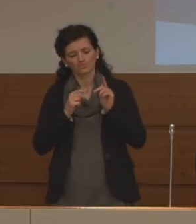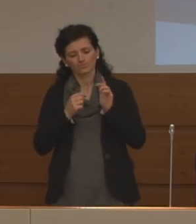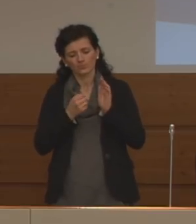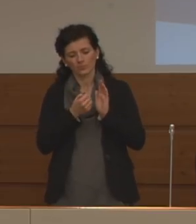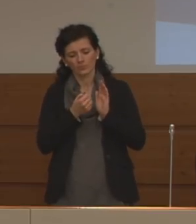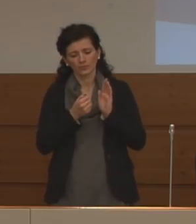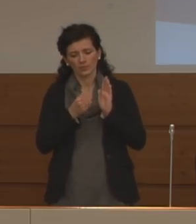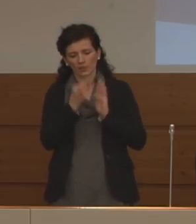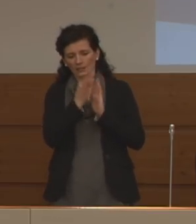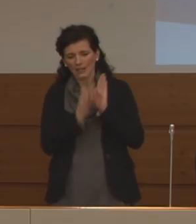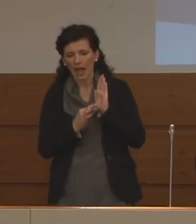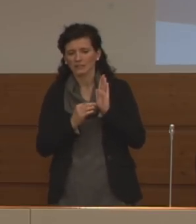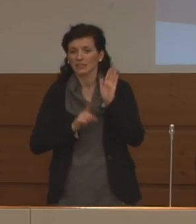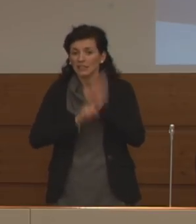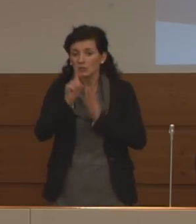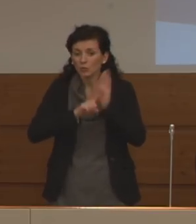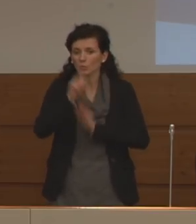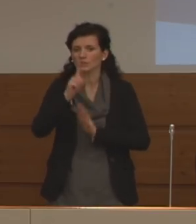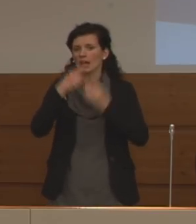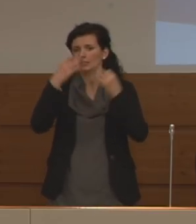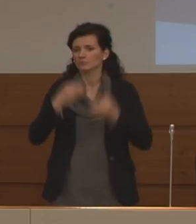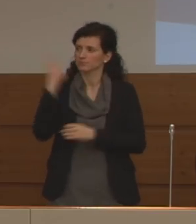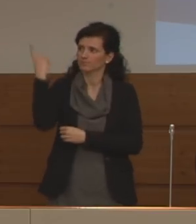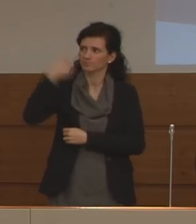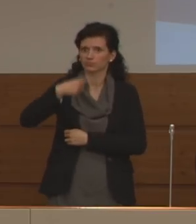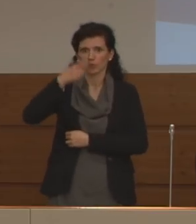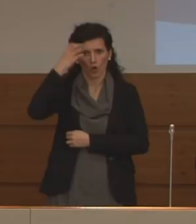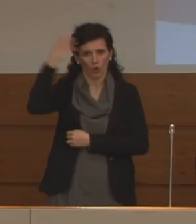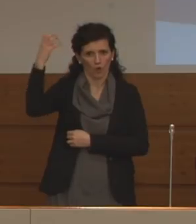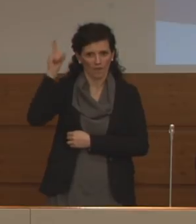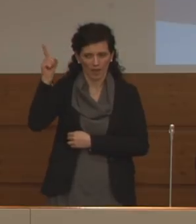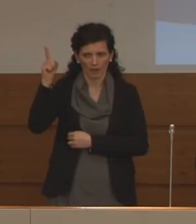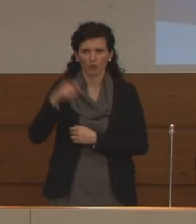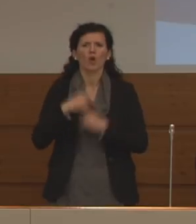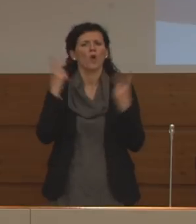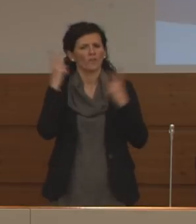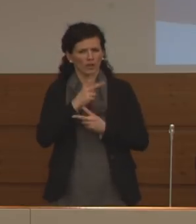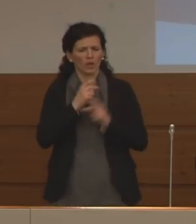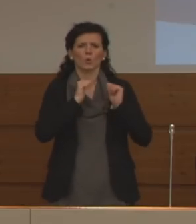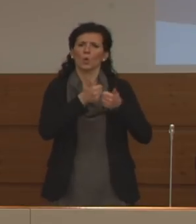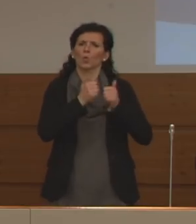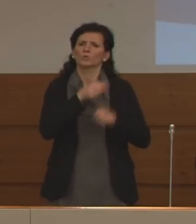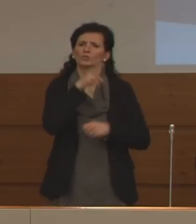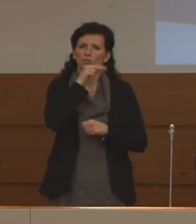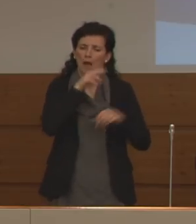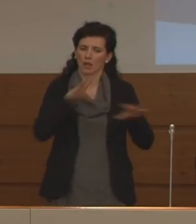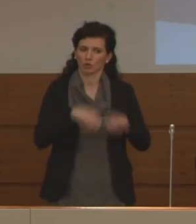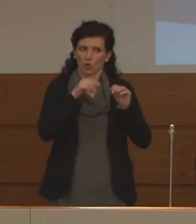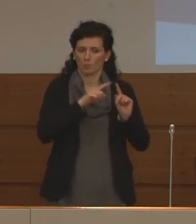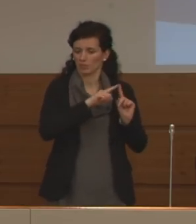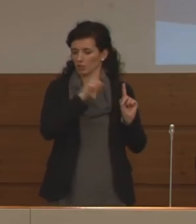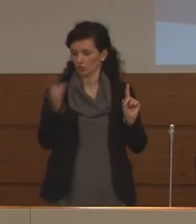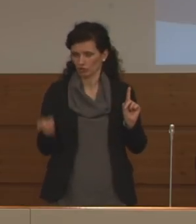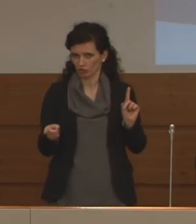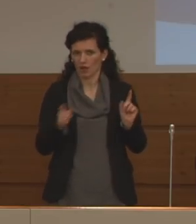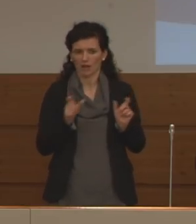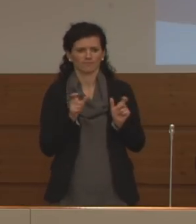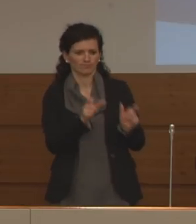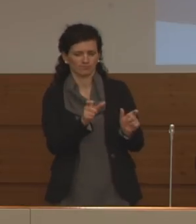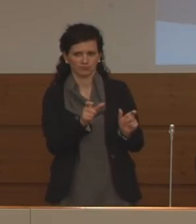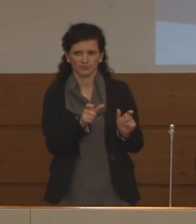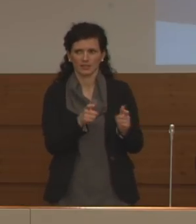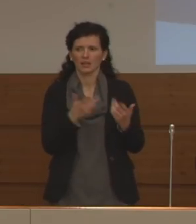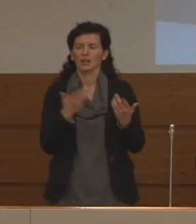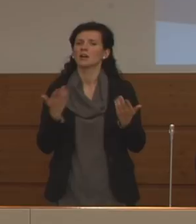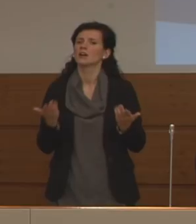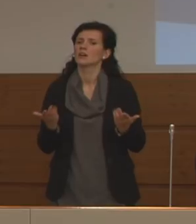è anche vero che da quell 11 marzo in cui sono entrate in vigore c'è stato una sorta di contro